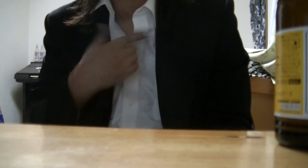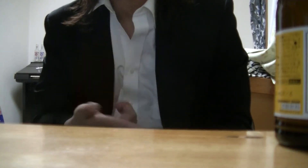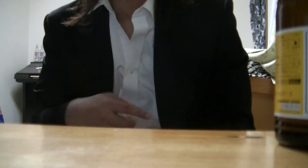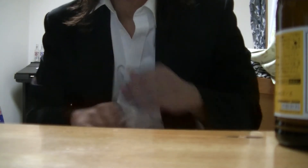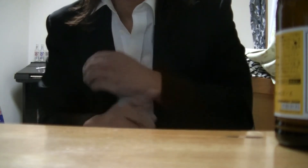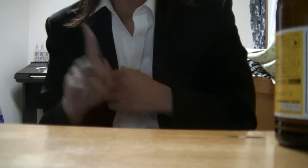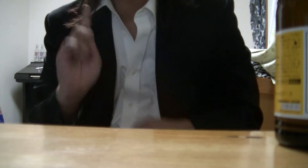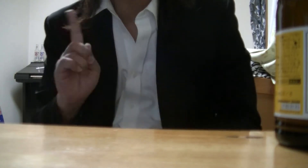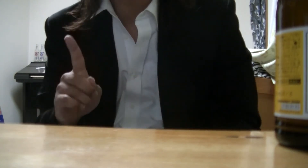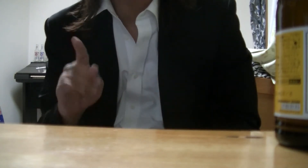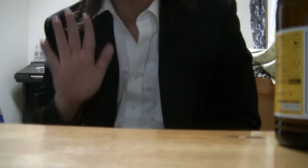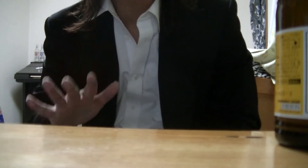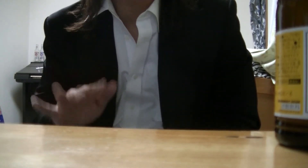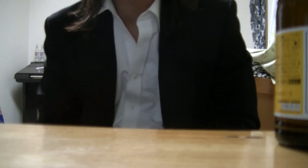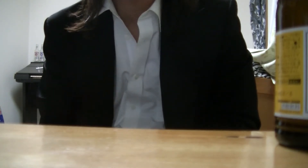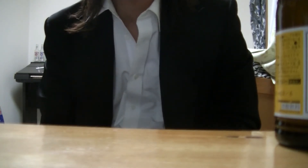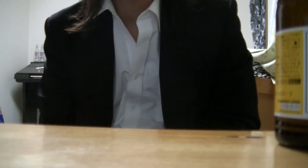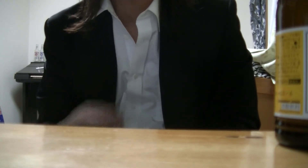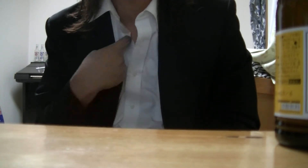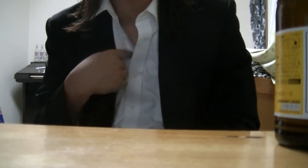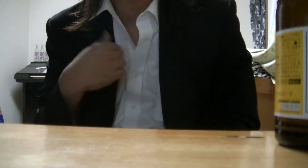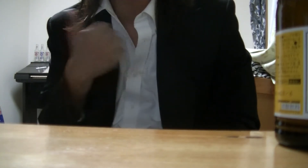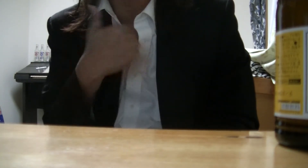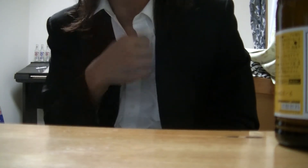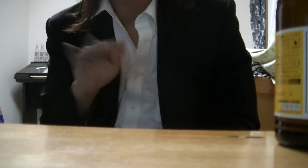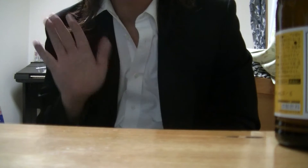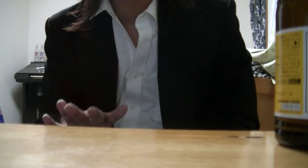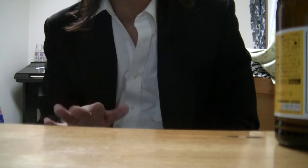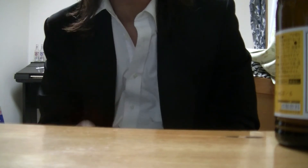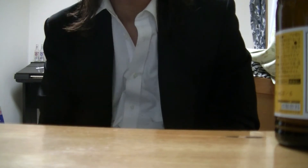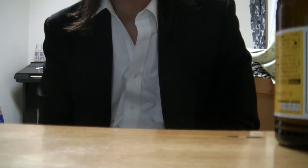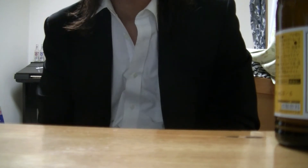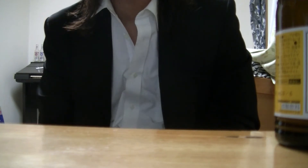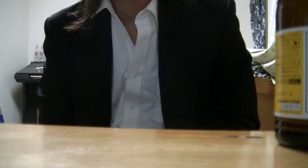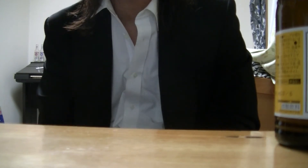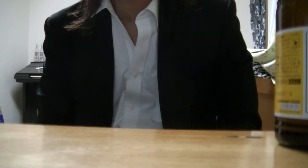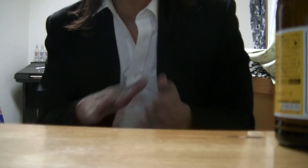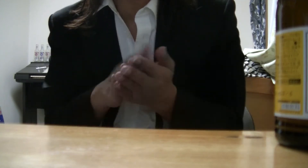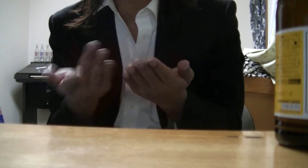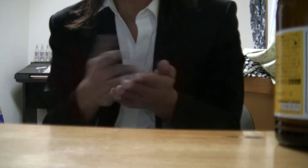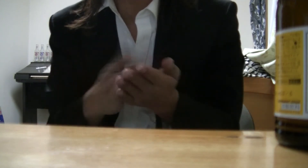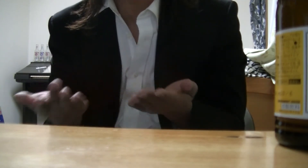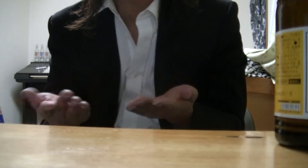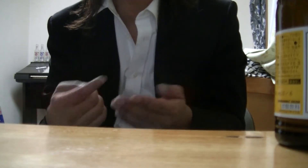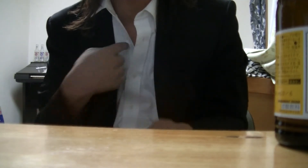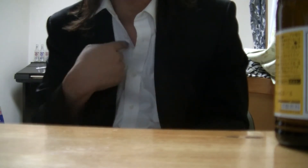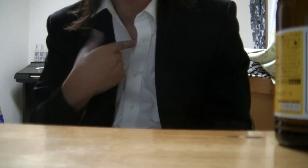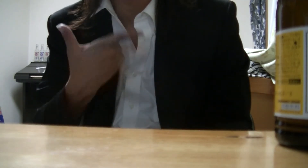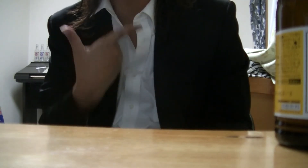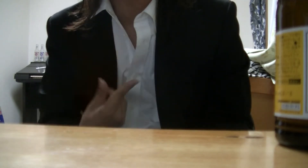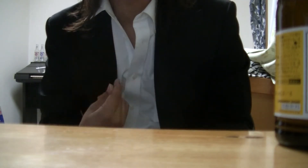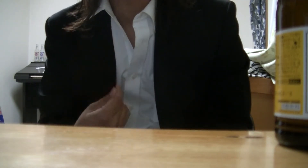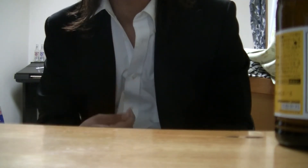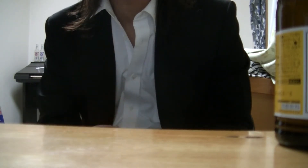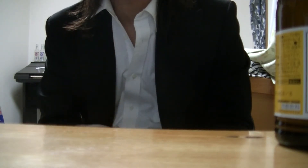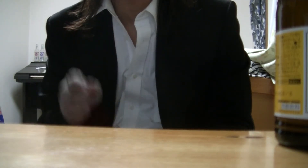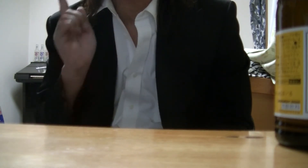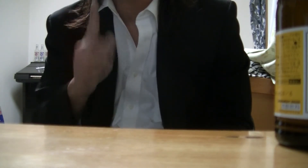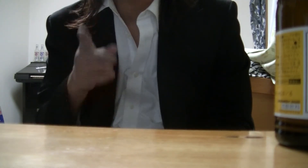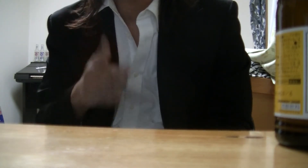。なんでかっていうと、僕がこれをおすすめですって言うと読んだ方は、特に僕のことが好きな人は、この本の著者の考え方は